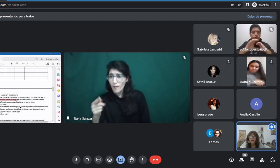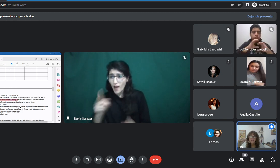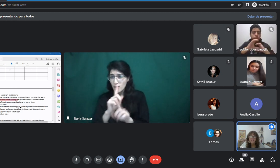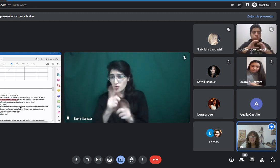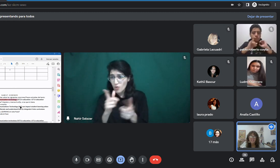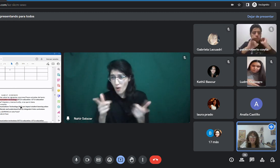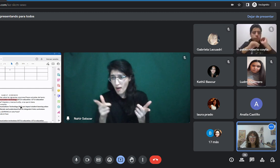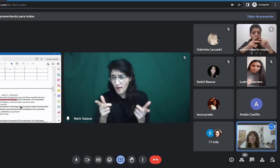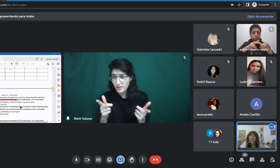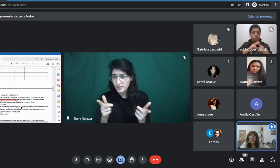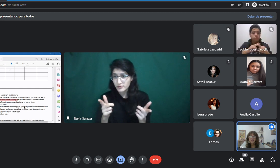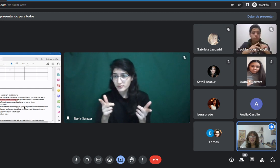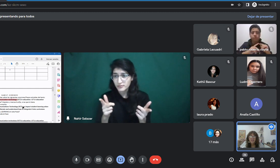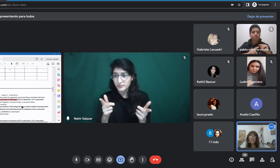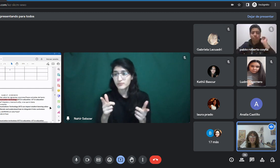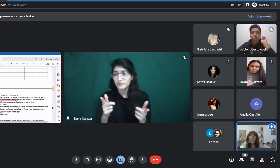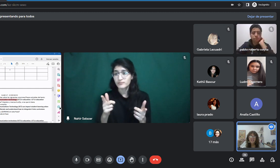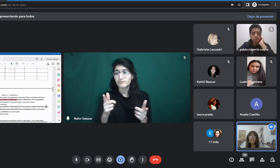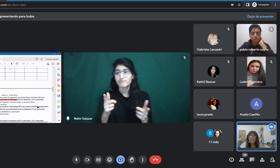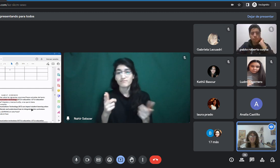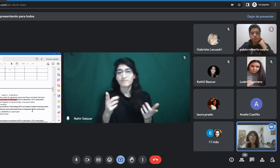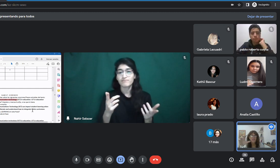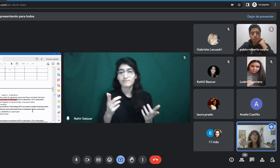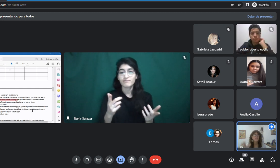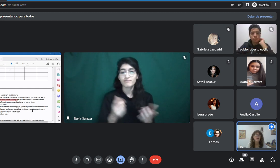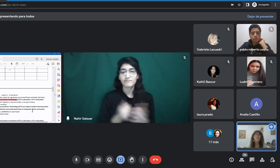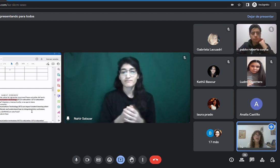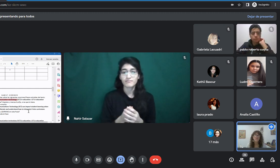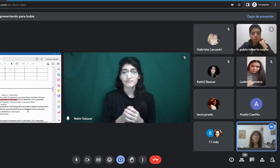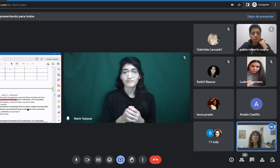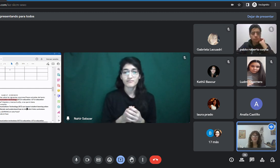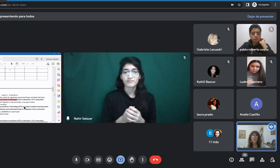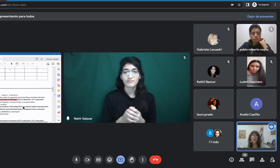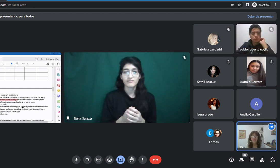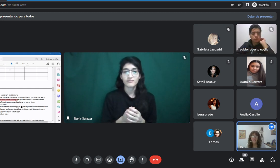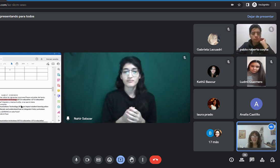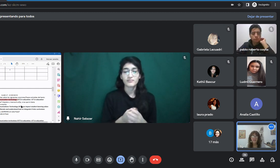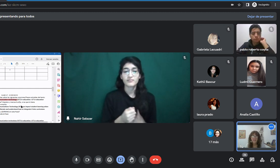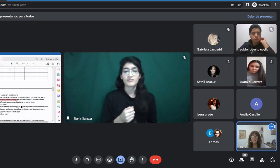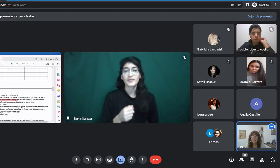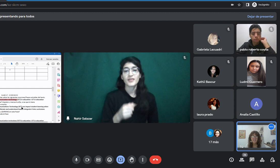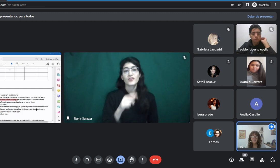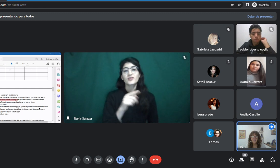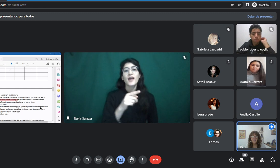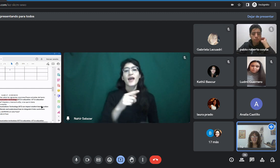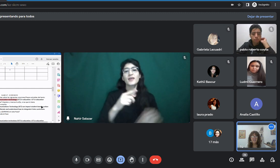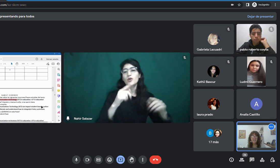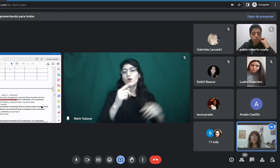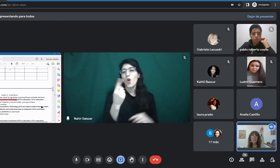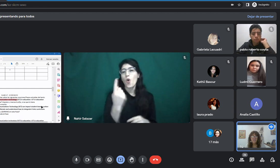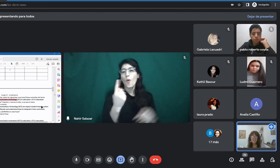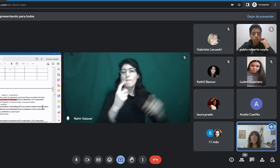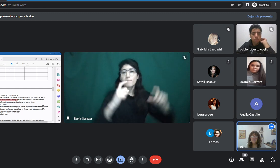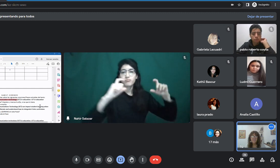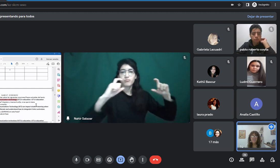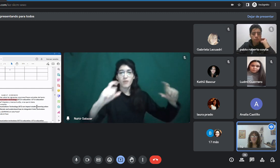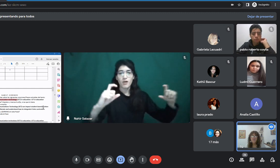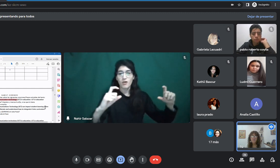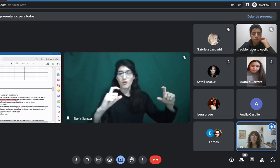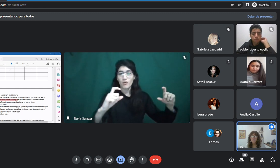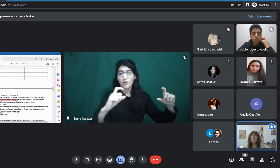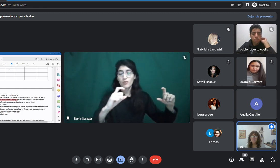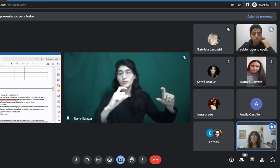quiere decir que son, que están relacionados, que forman un solo bloque. ¿Sí? Entonces, si estos